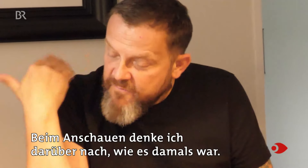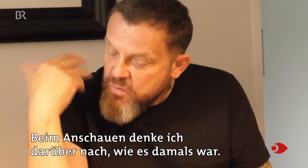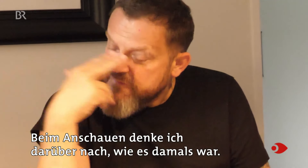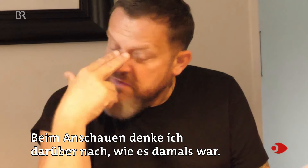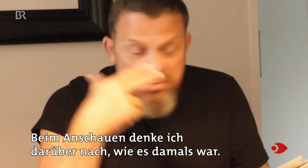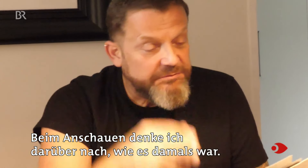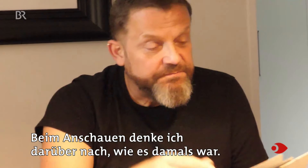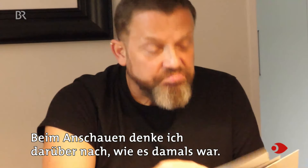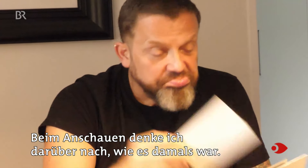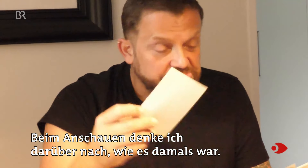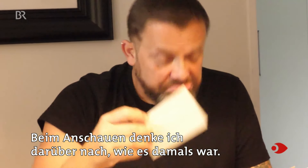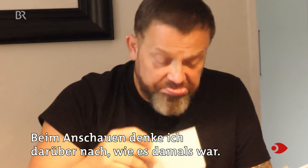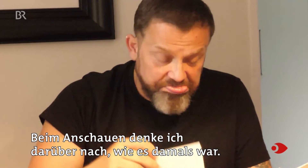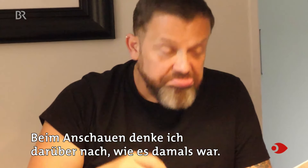Anschauen denke ich darüber nach, wie es damals war.